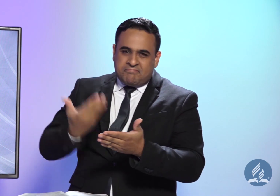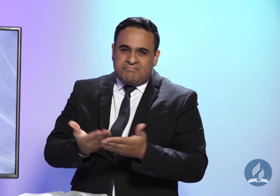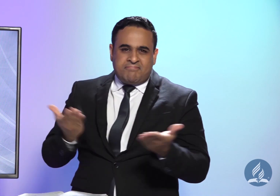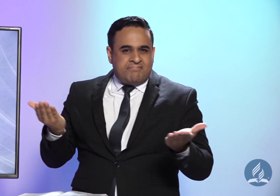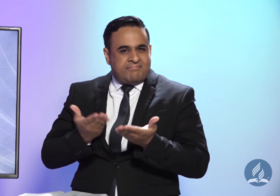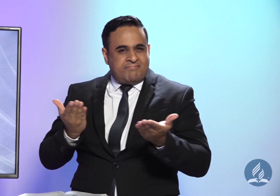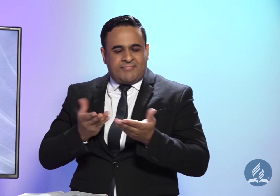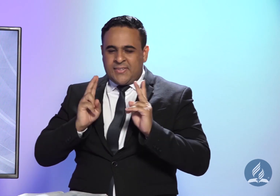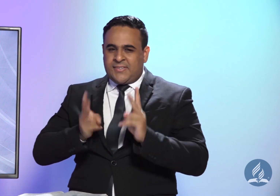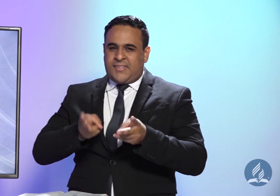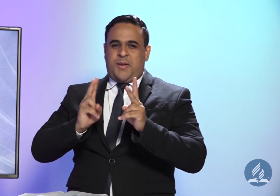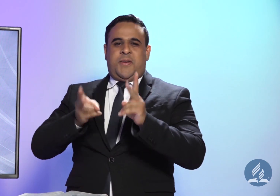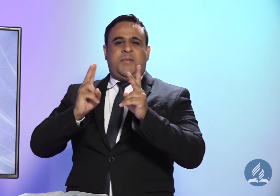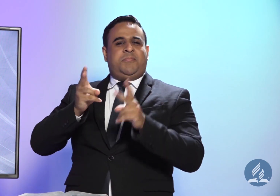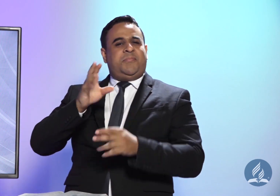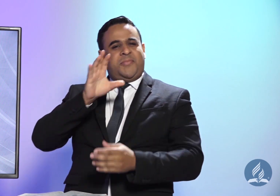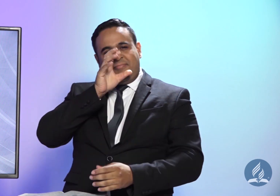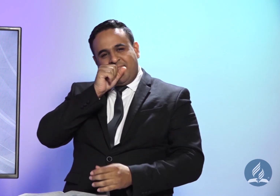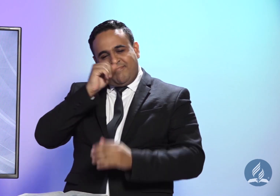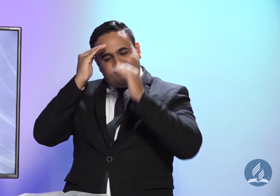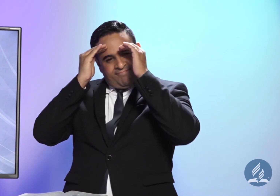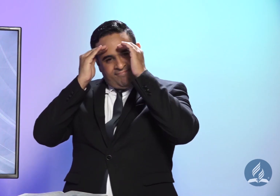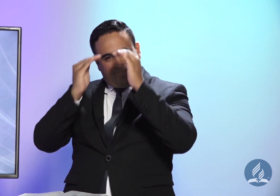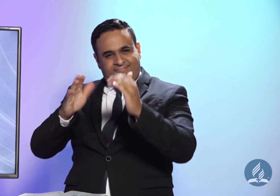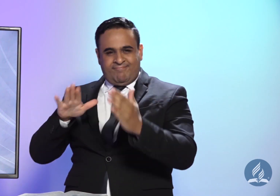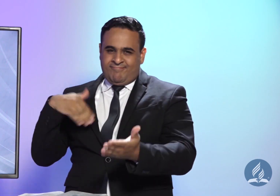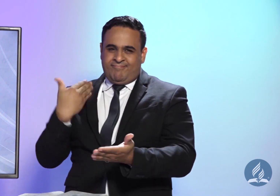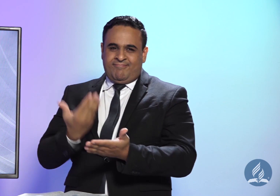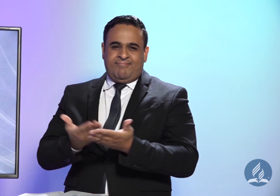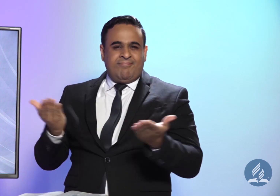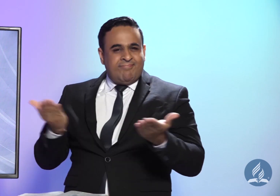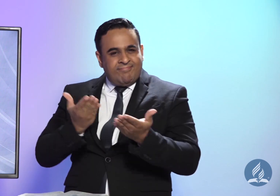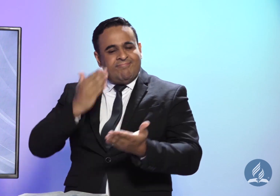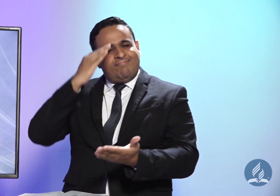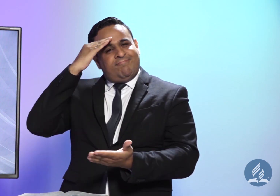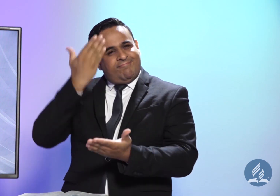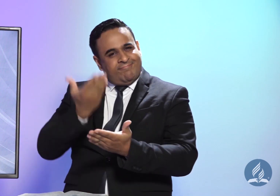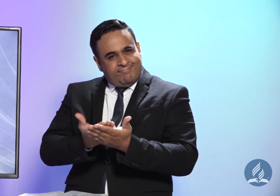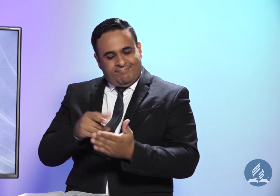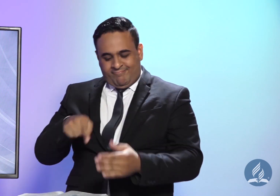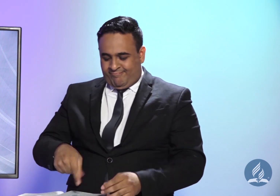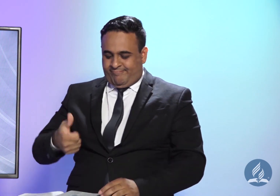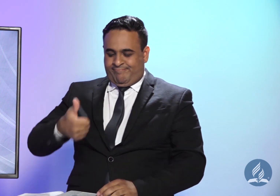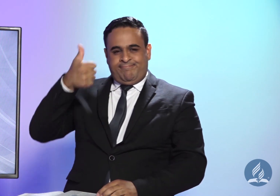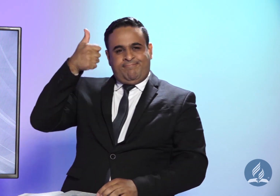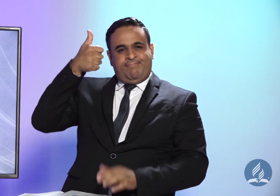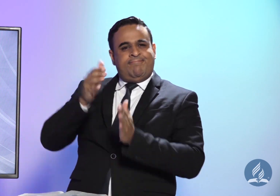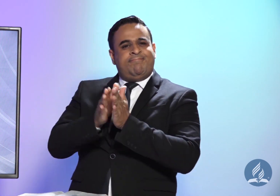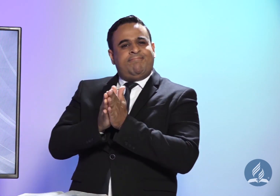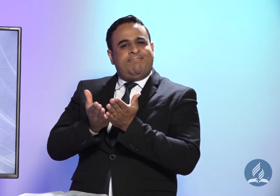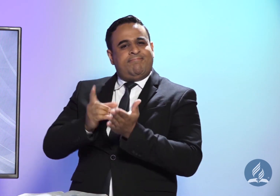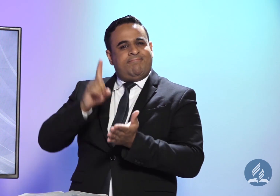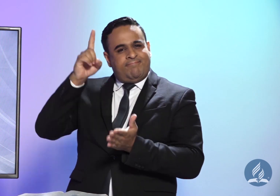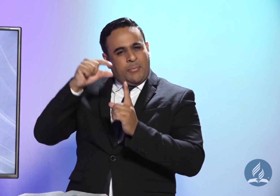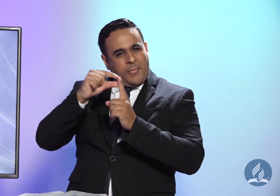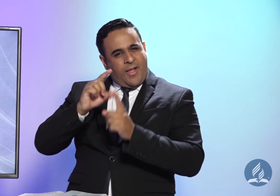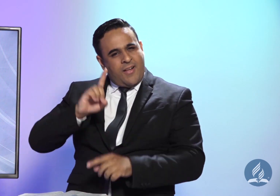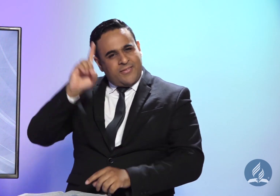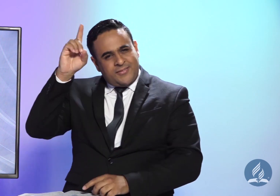que o sábado é um dia de descanso, é um dia especial que foi fundado antes mesmo do mundo existir, as